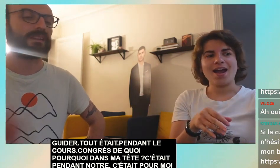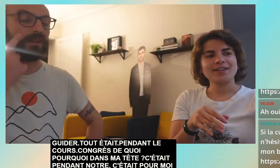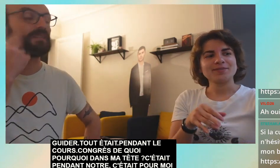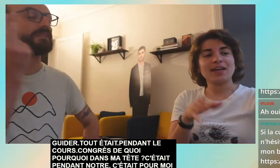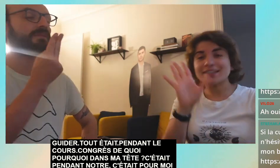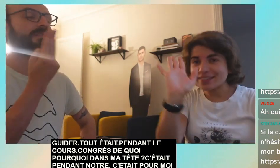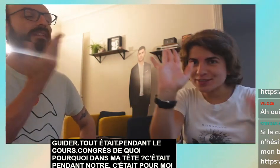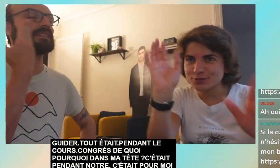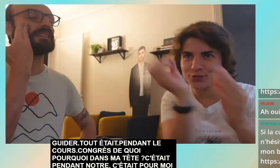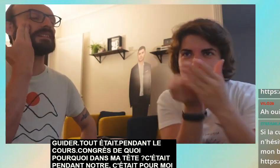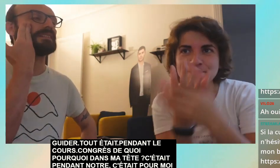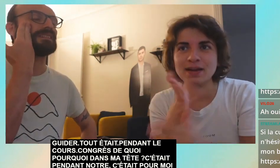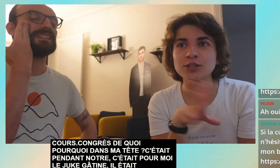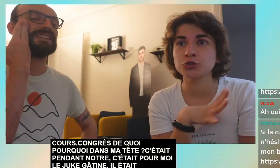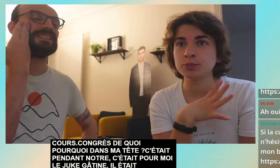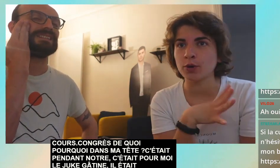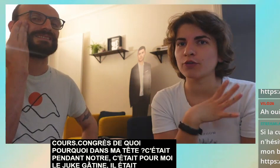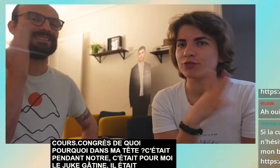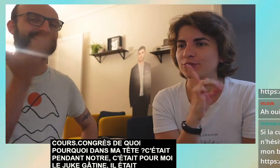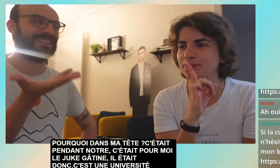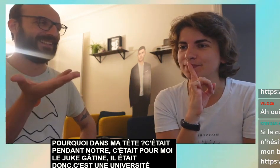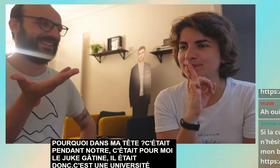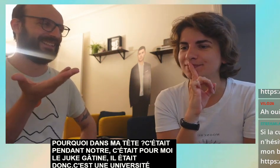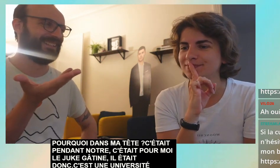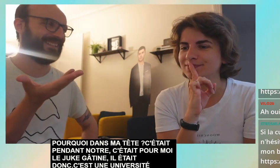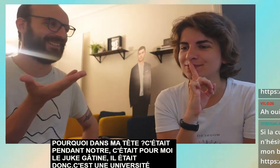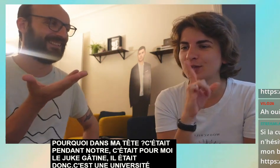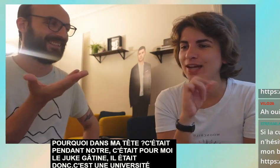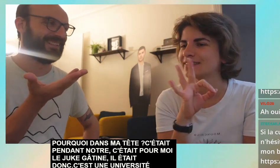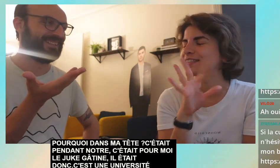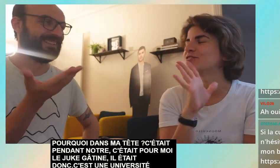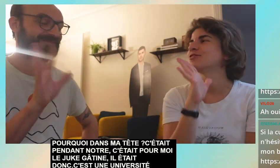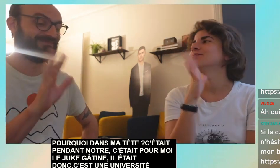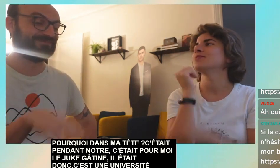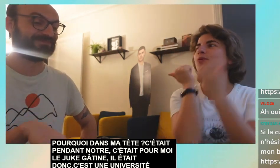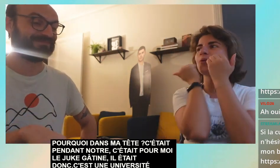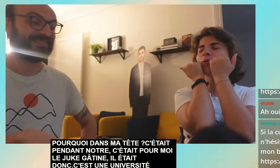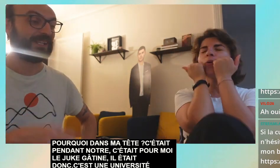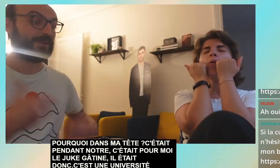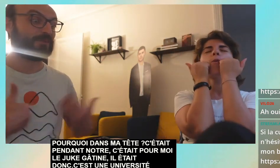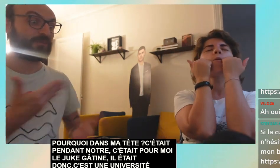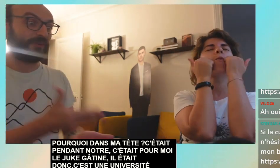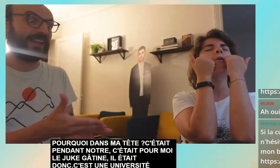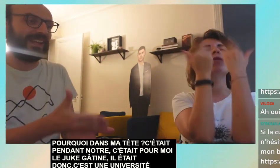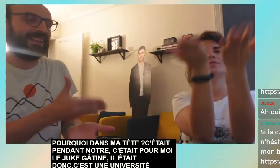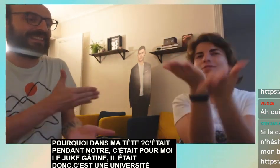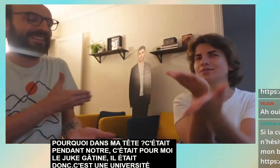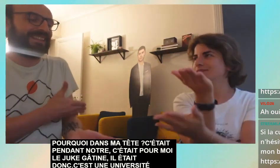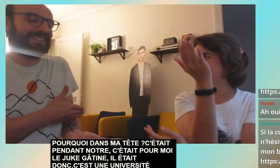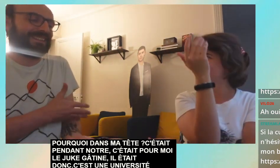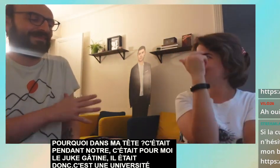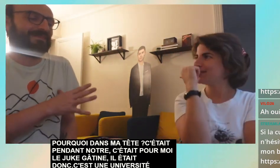D'ailleurs, c'est une université. je me rappelle, je suis prof de LSF. Et